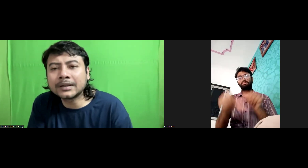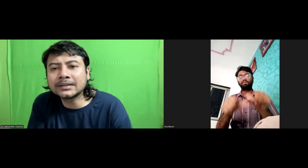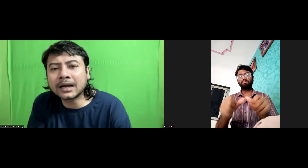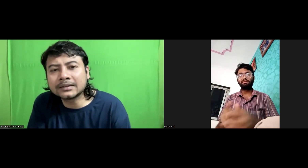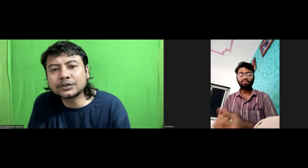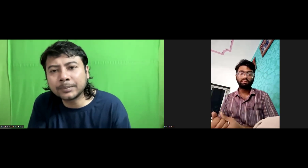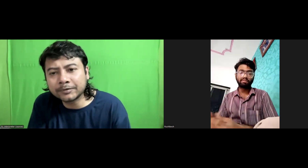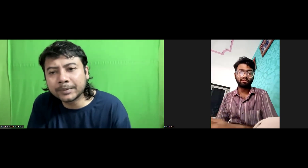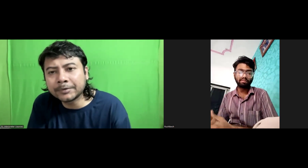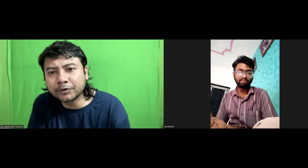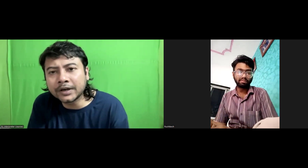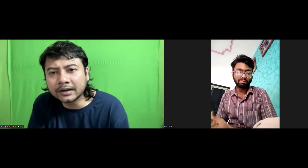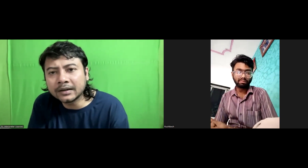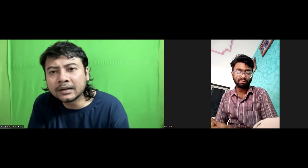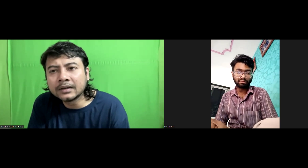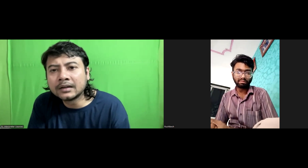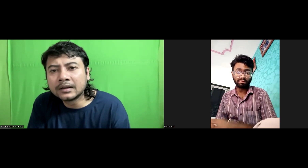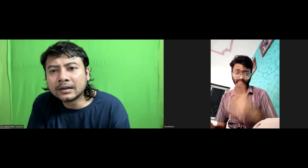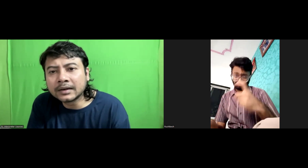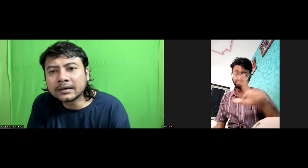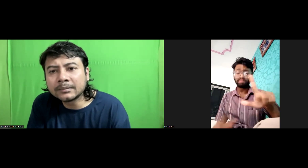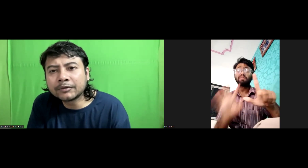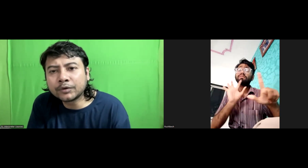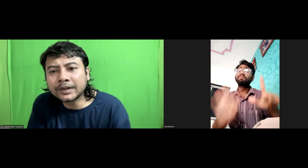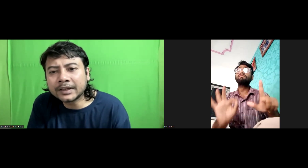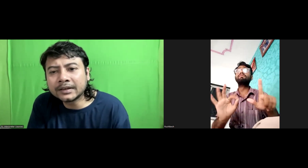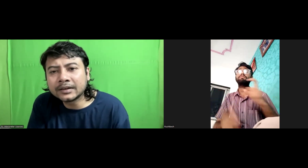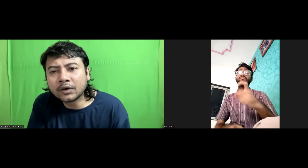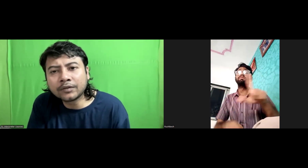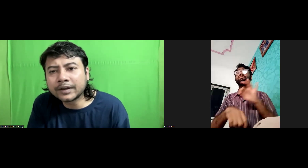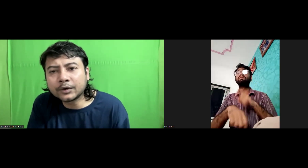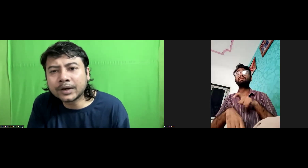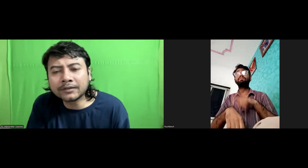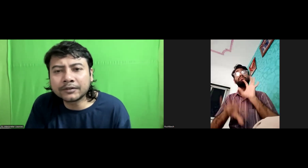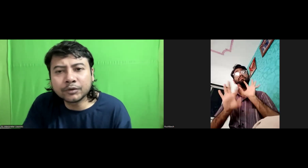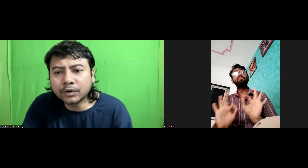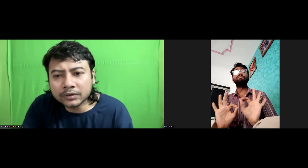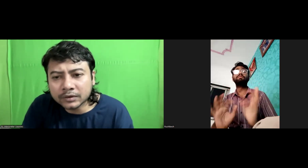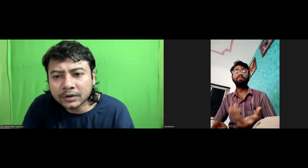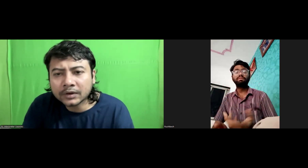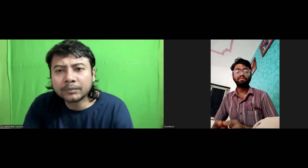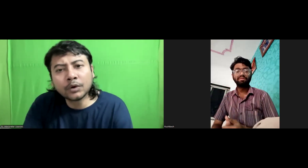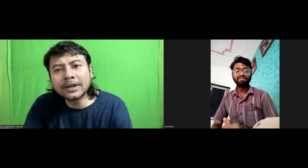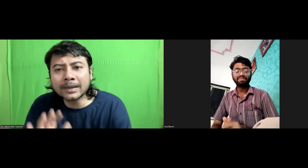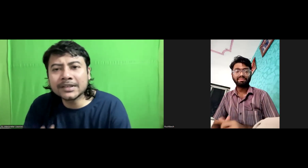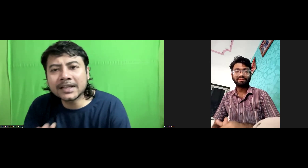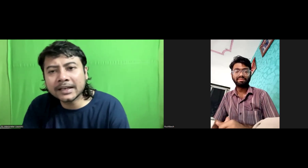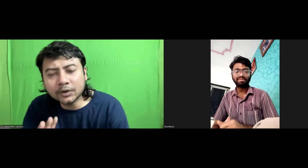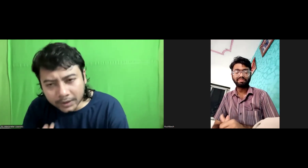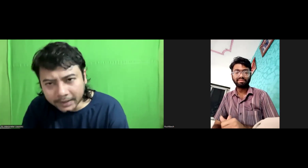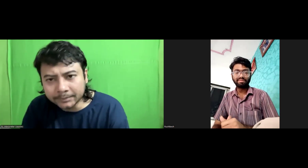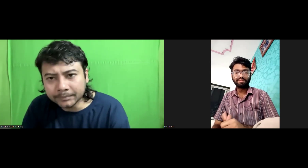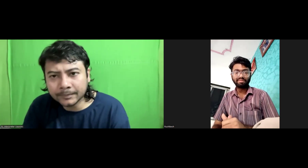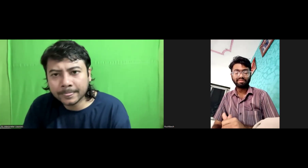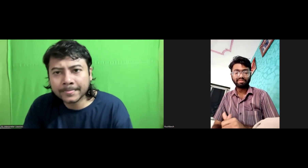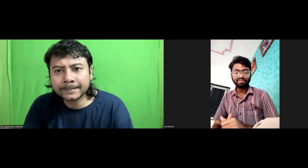आरती माता जी आरती शुड बी बिफोर डिनर राइट बिफोर वी ईट और वी कैन डू इट आफ्टर फूड ऑल्सो। गुड टाइम इज देयर एनी